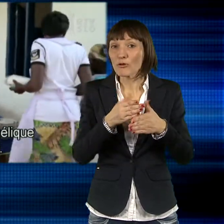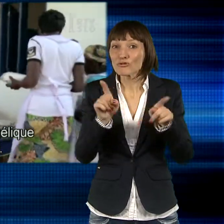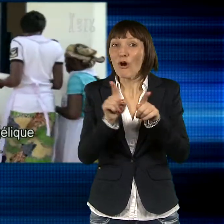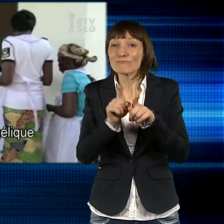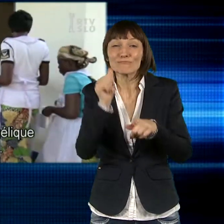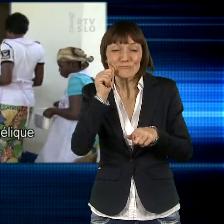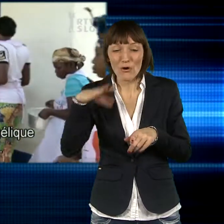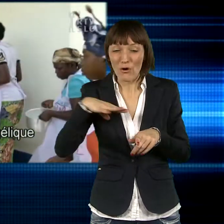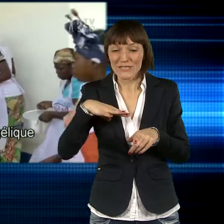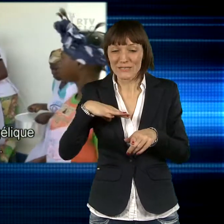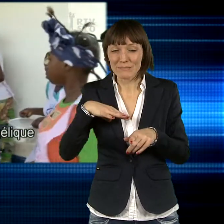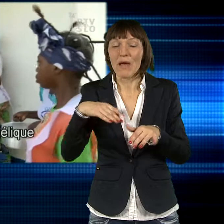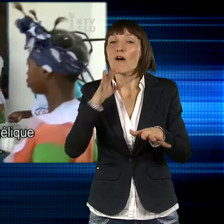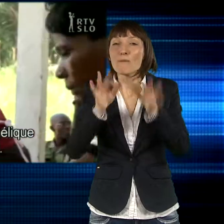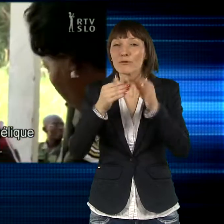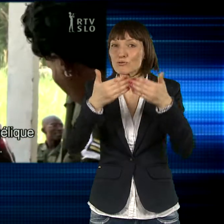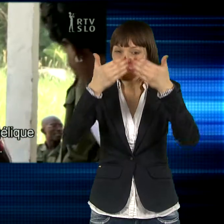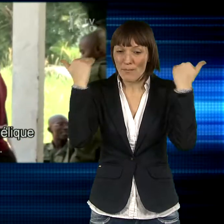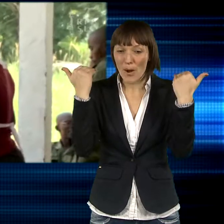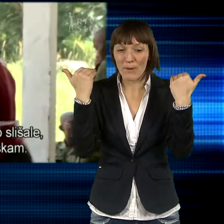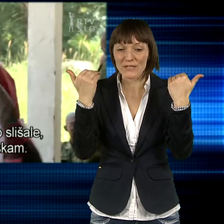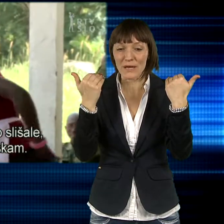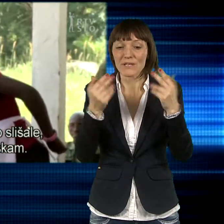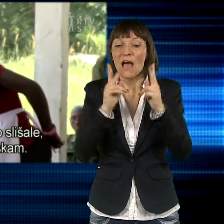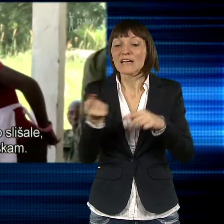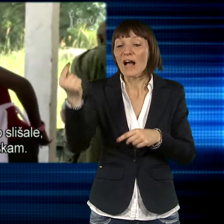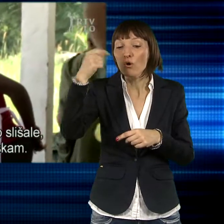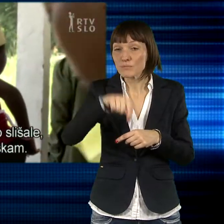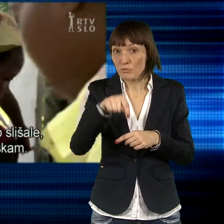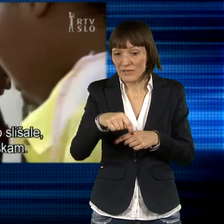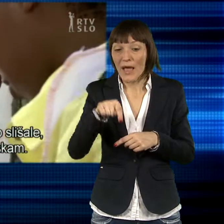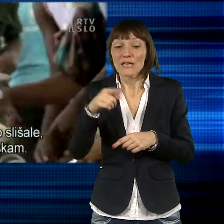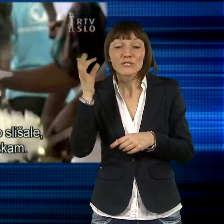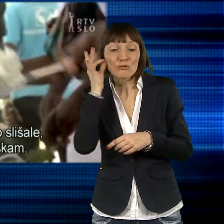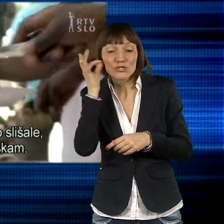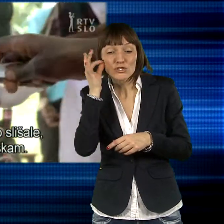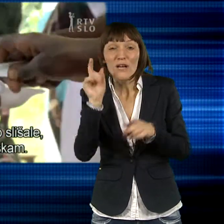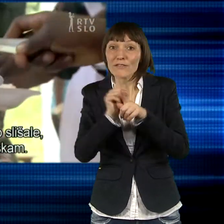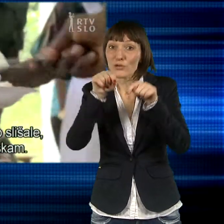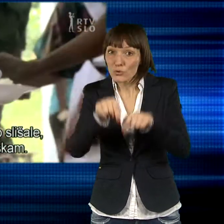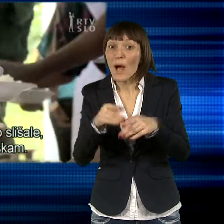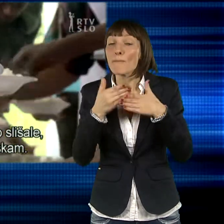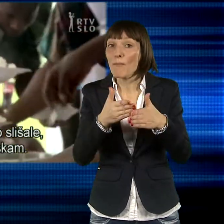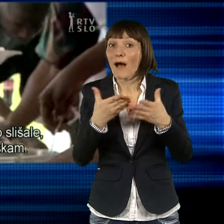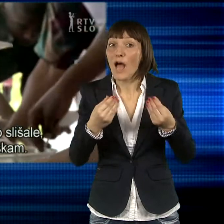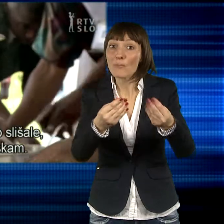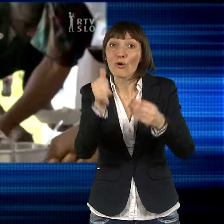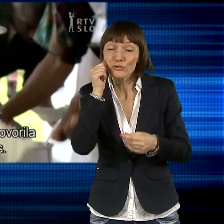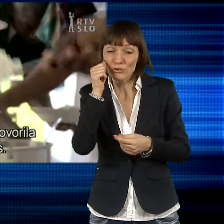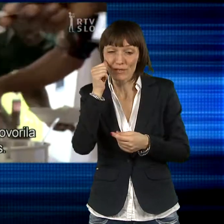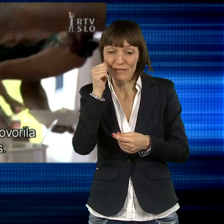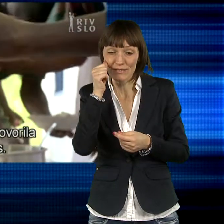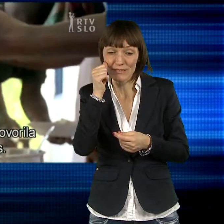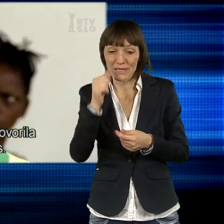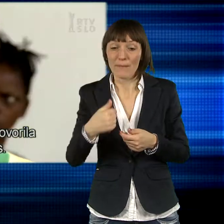Namekiko bosana kaka pona masera Anželike. Po ndenge tokomaki awa koyoka kaka ke mama sabengi ba mama